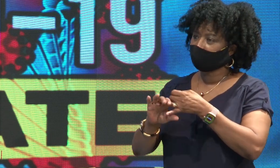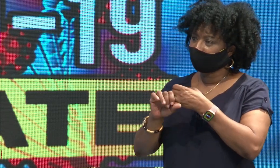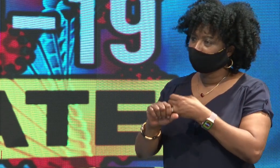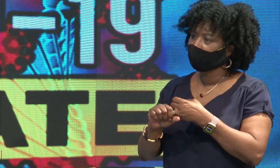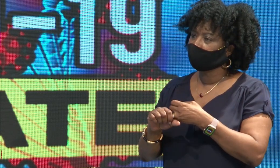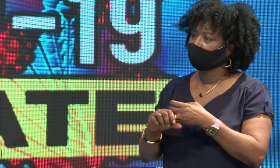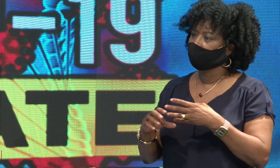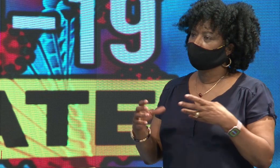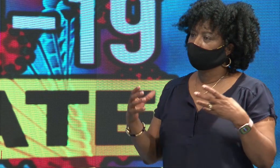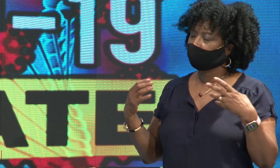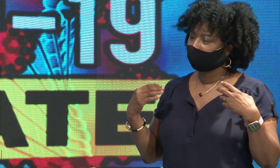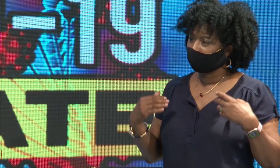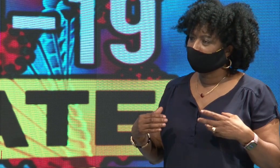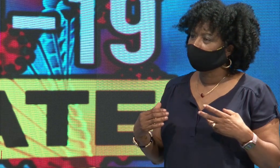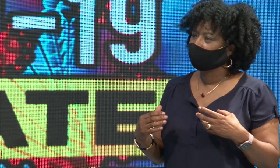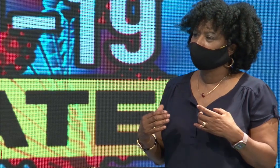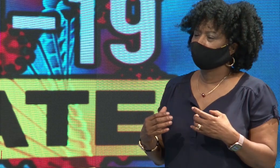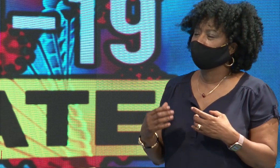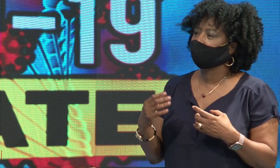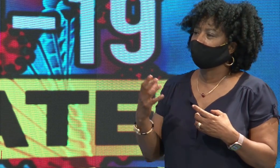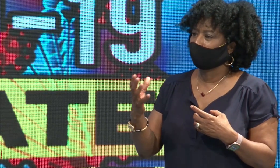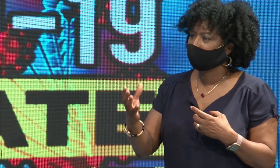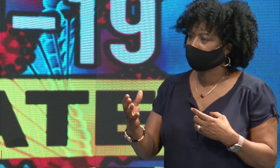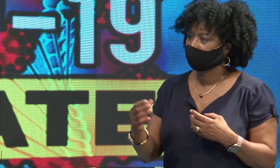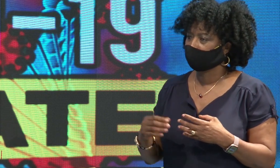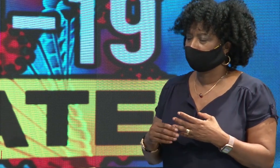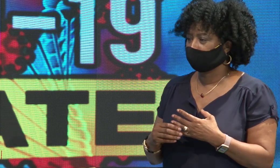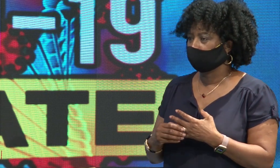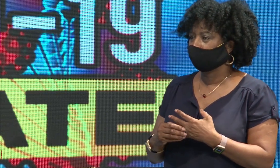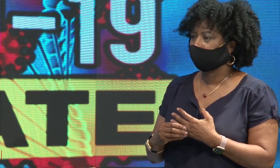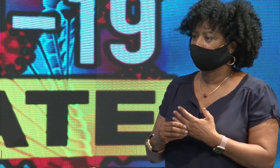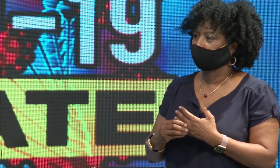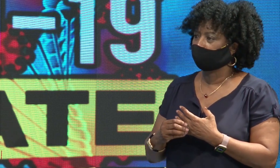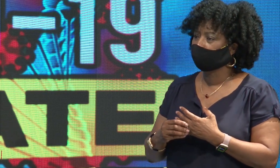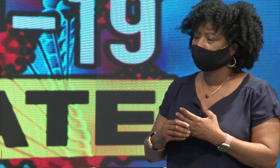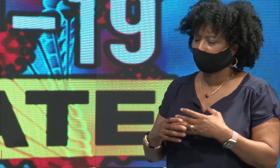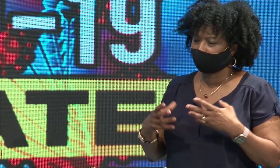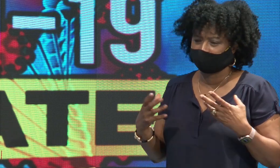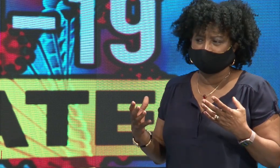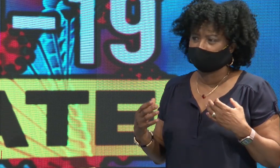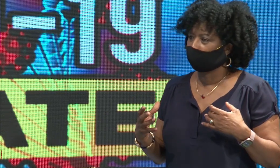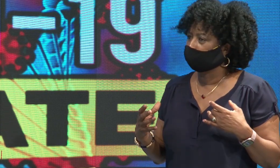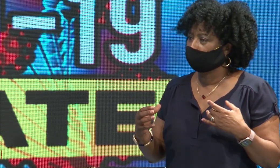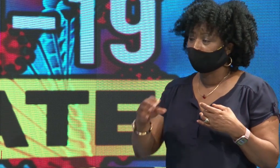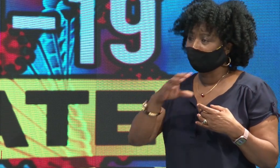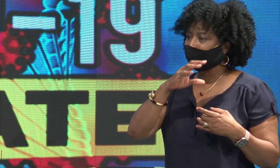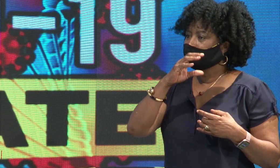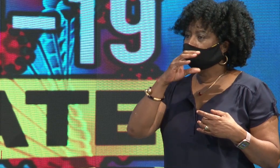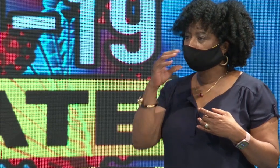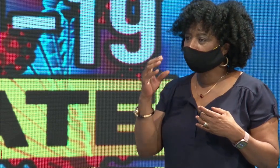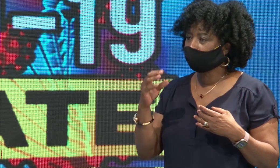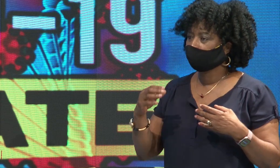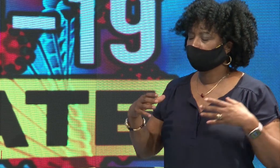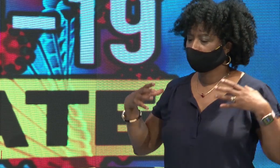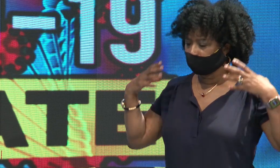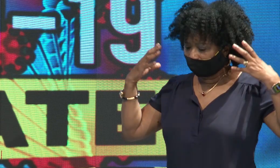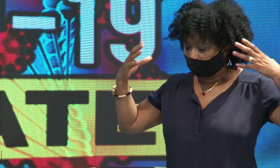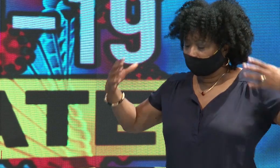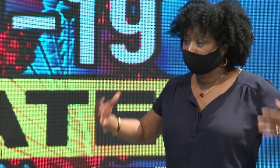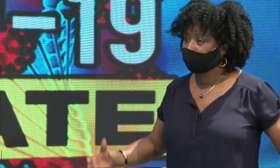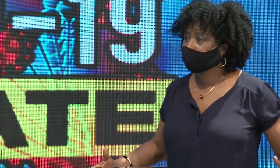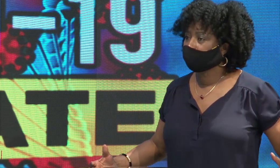hebben beschermende kleding gekocht, PPA's, ja, zoals het populair wordt genoemd. Ja. Maar dat betekent gewoon